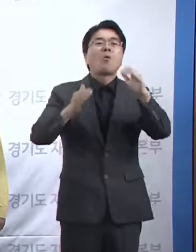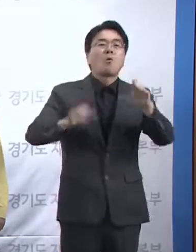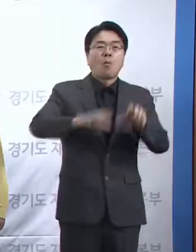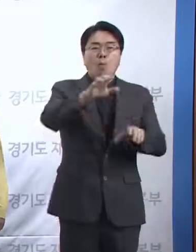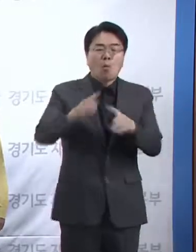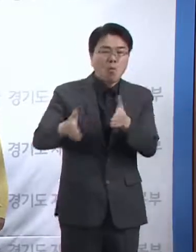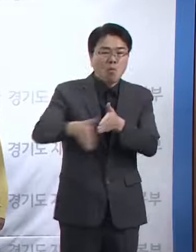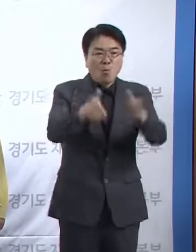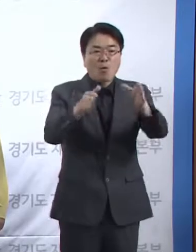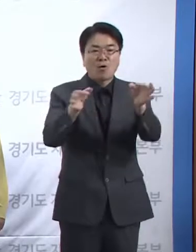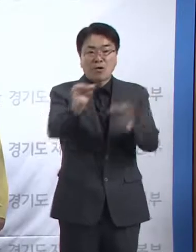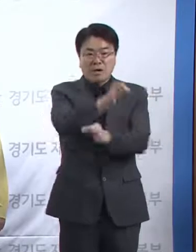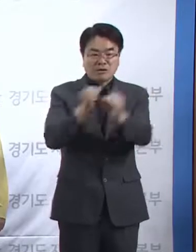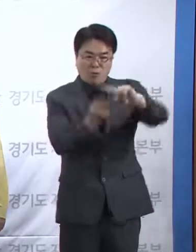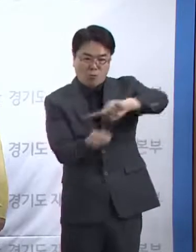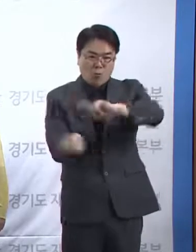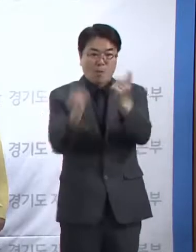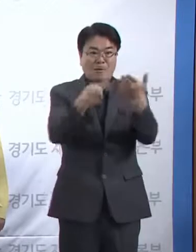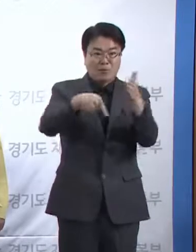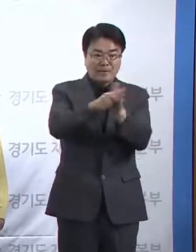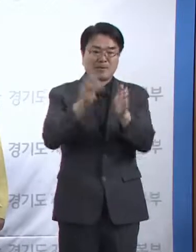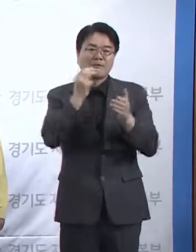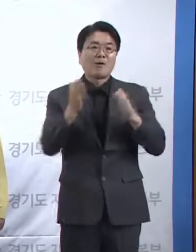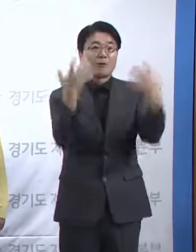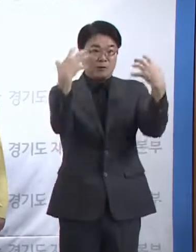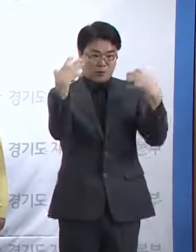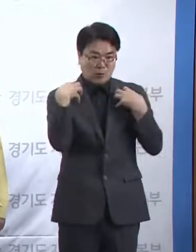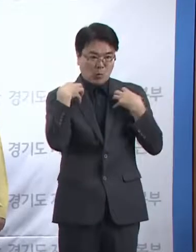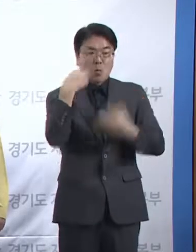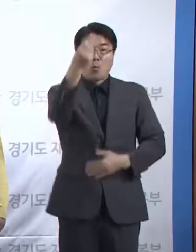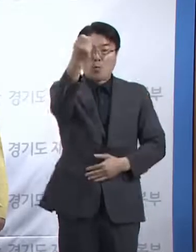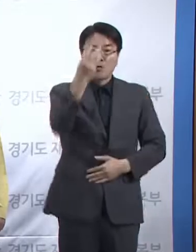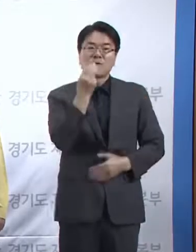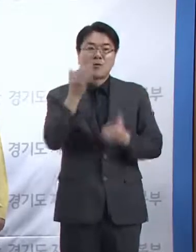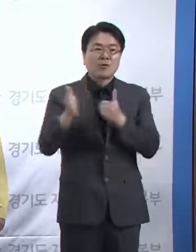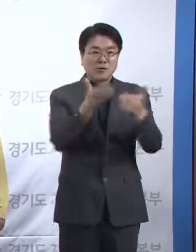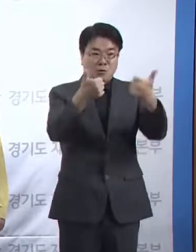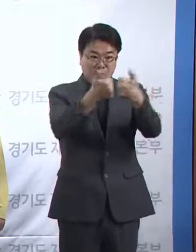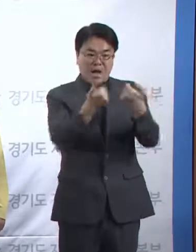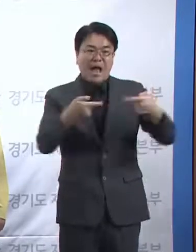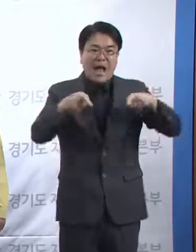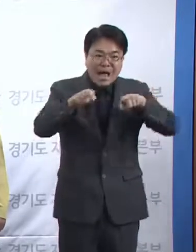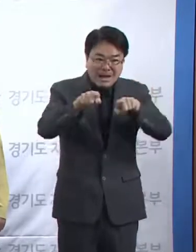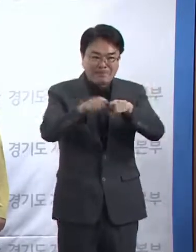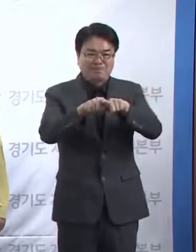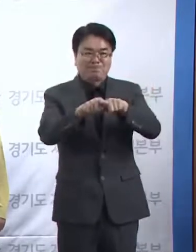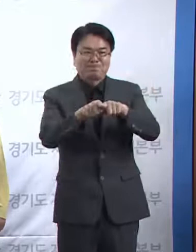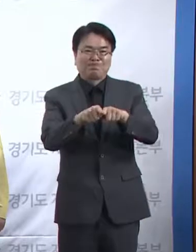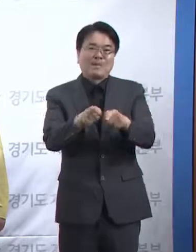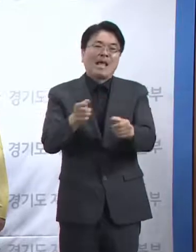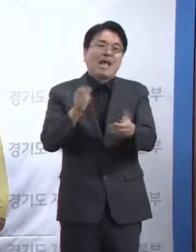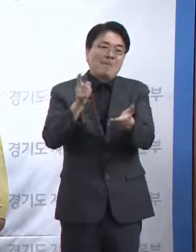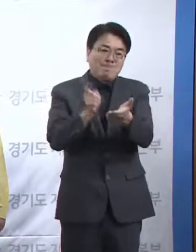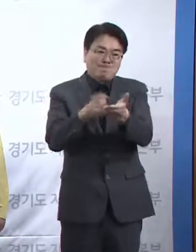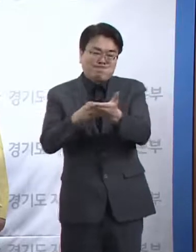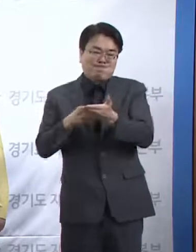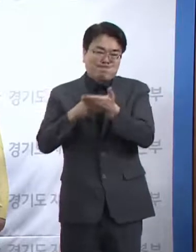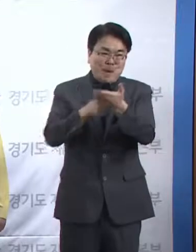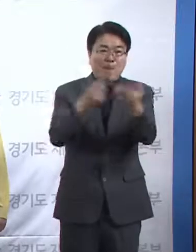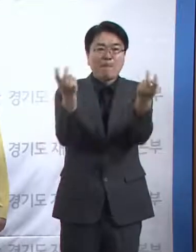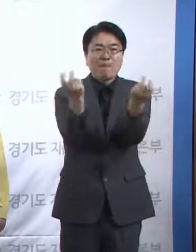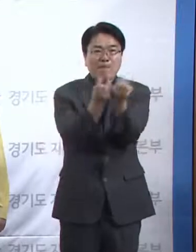경기도가 경기도의회와 함께 지역화폐 인센티브를 활용한 소비 촉진 방안을